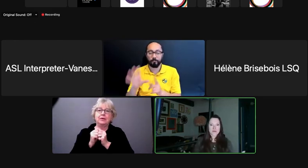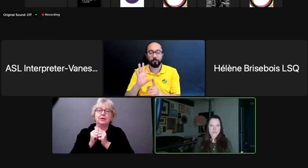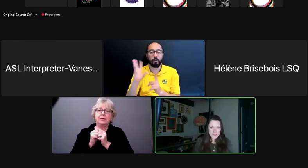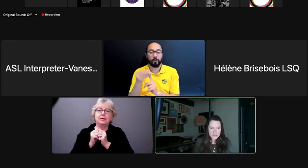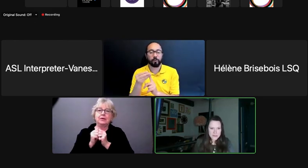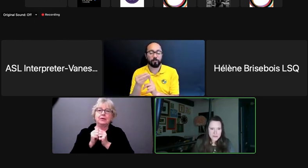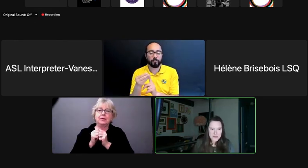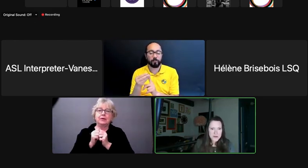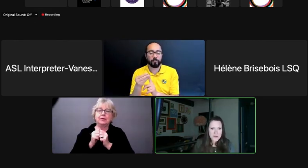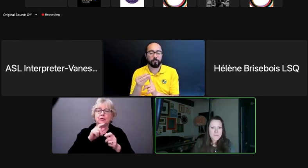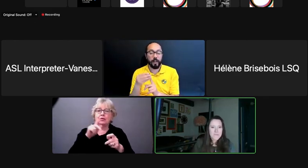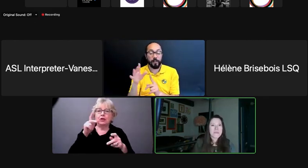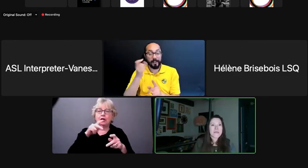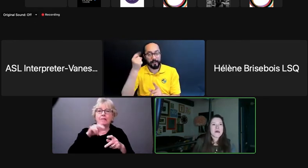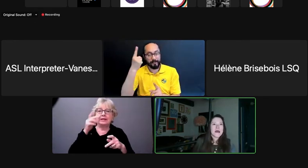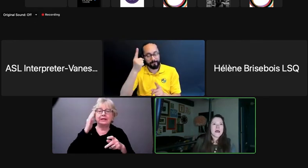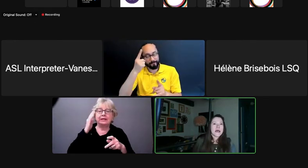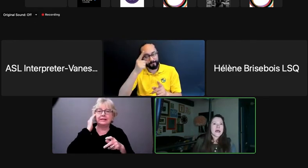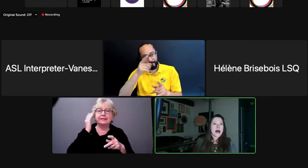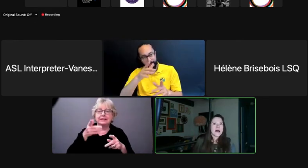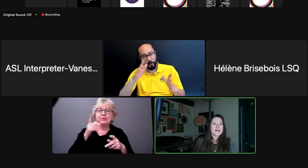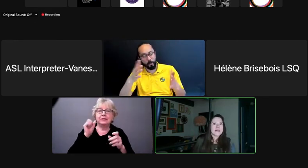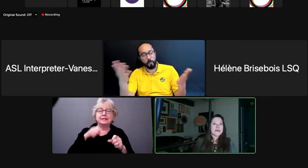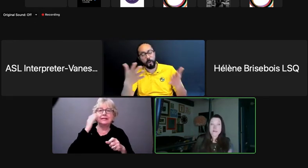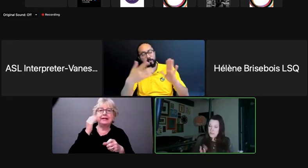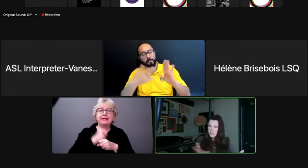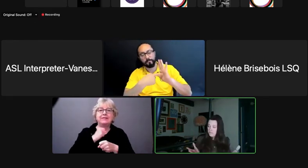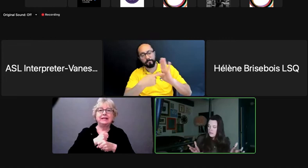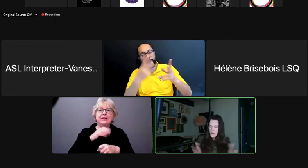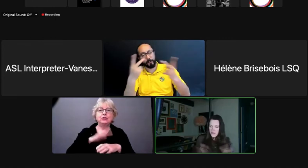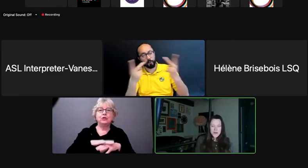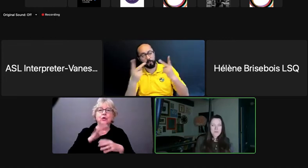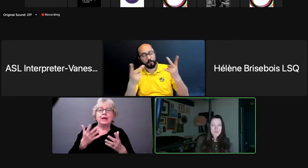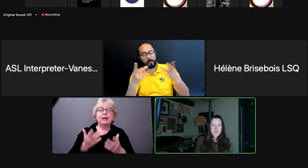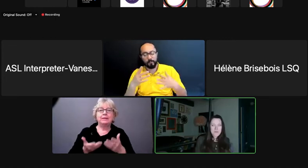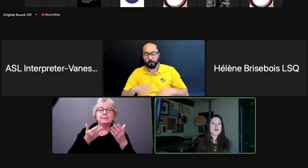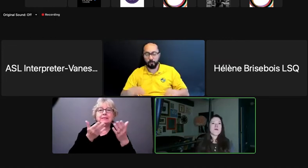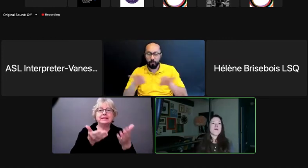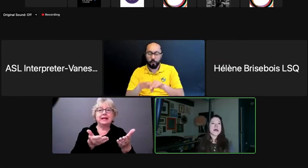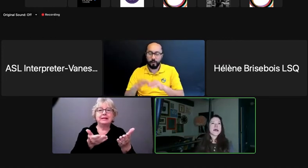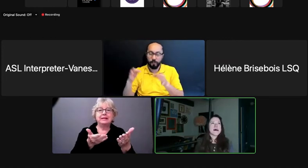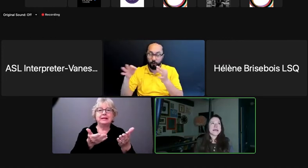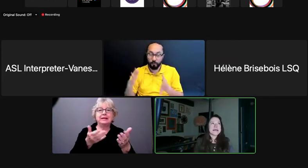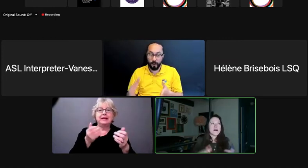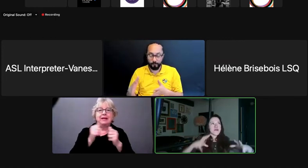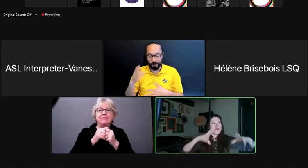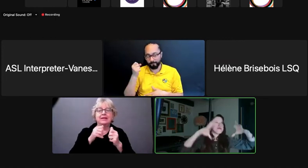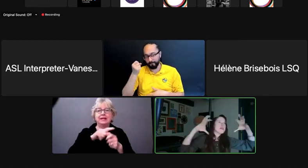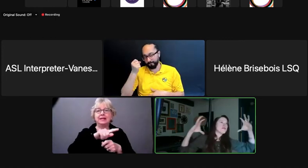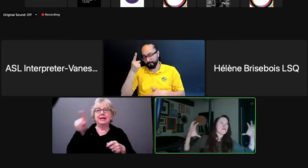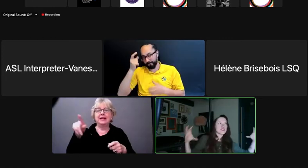qui savent travailler sur ce qui est présenté en fonction de groupes diversifiés